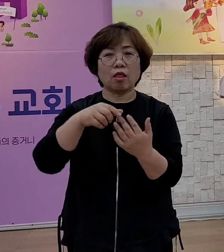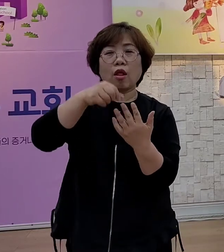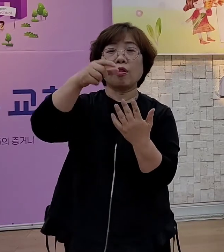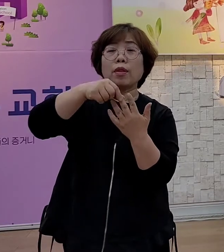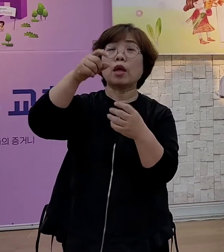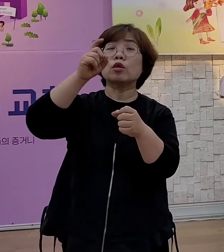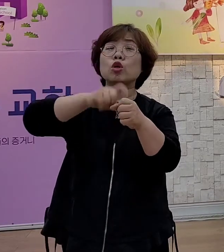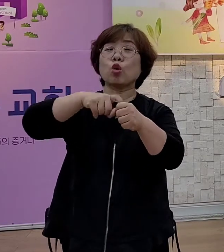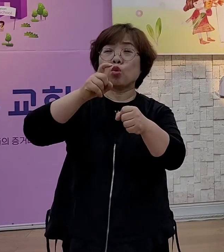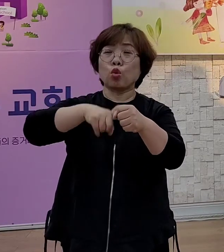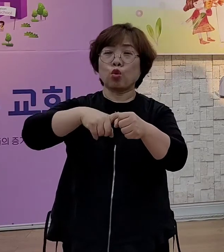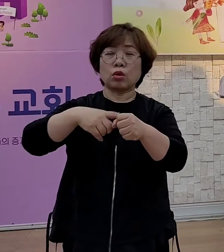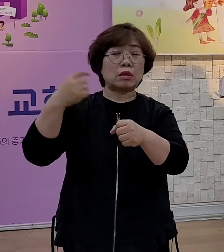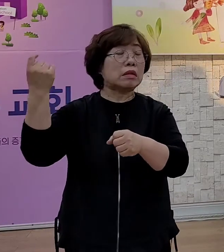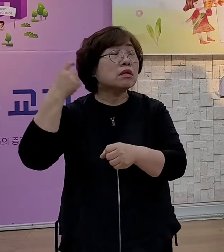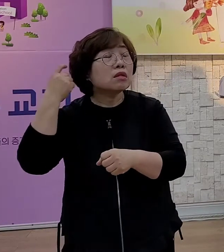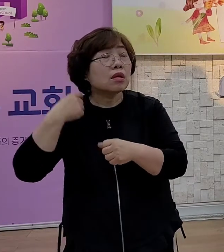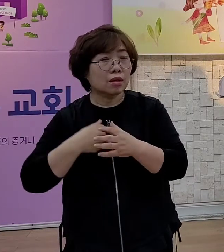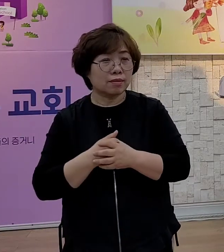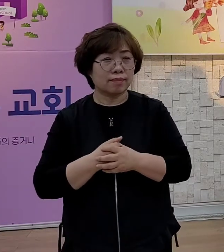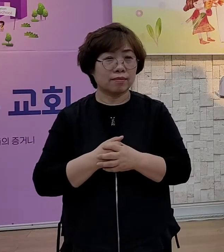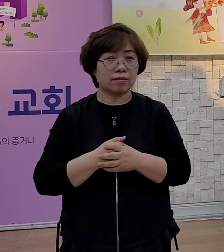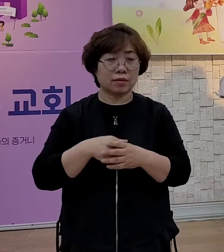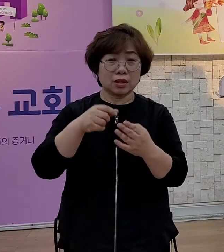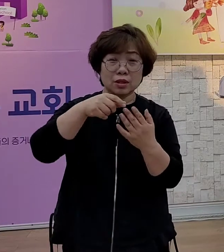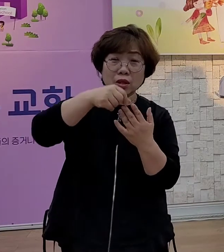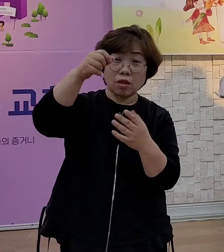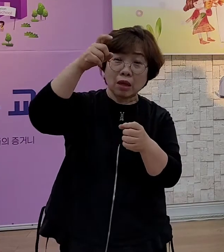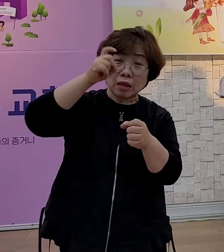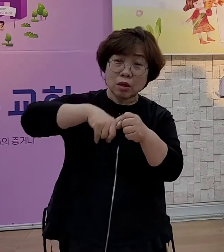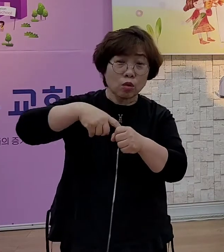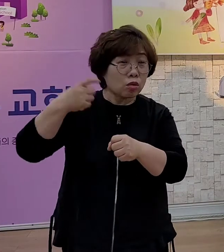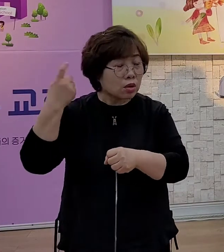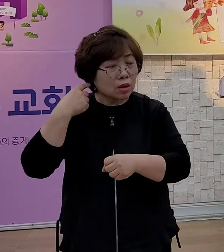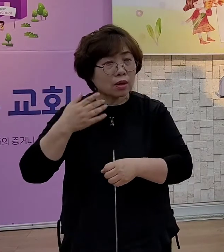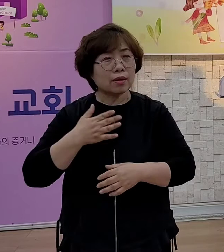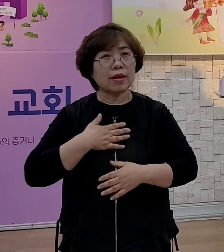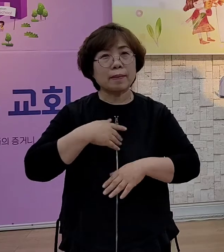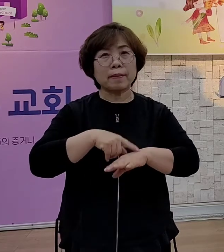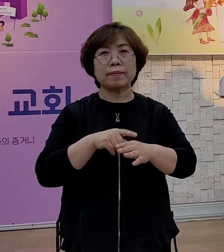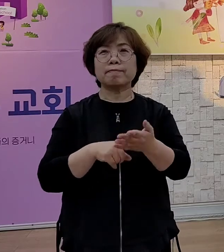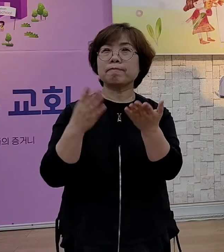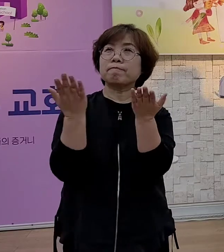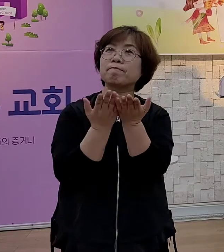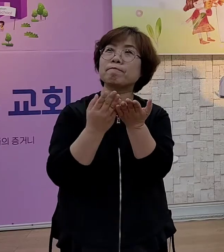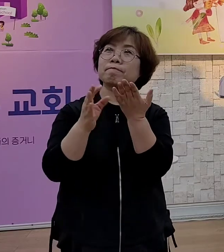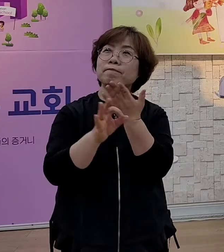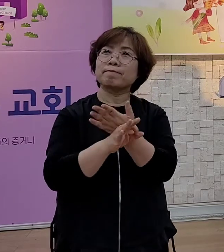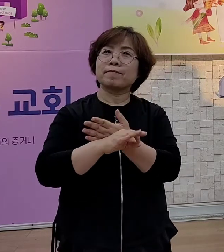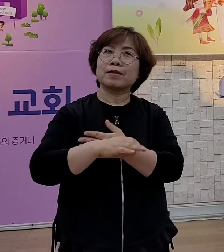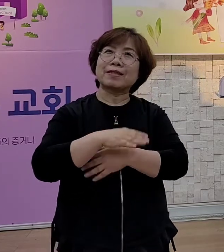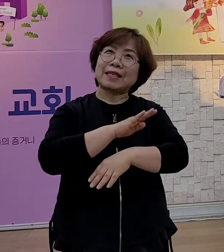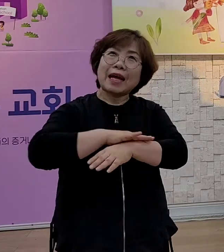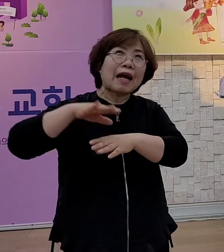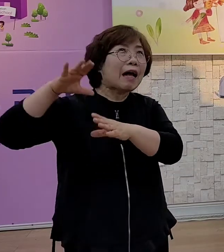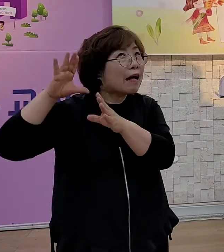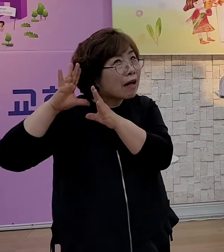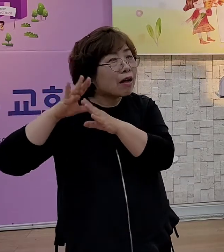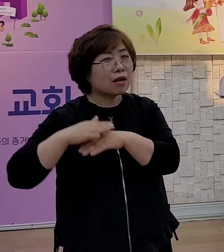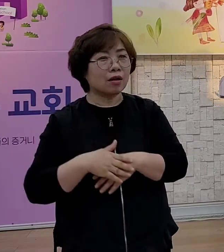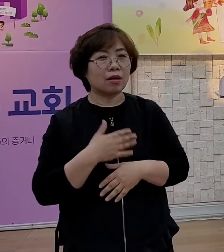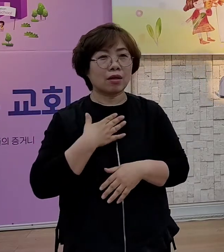선택적. 이해가 되시겠죠? 어떤 뜻일까요? 자기가 마음에 드는 것만 골라 듣는 거예요.